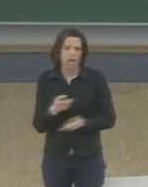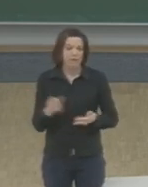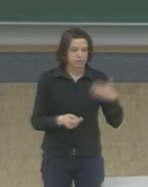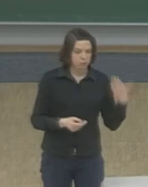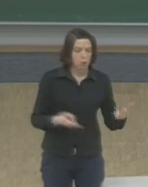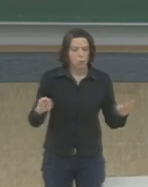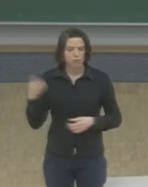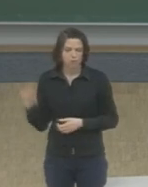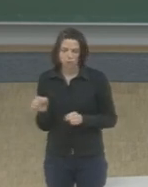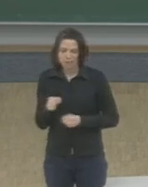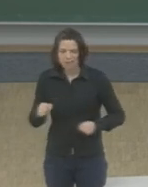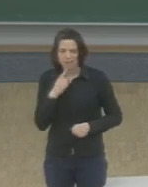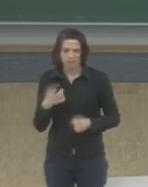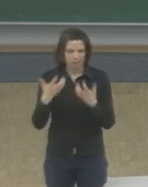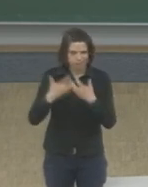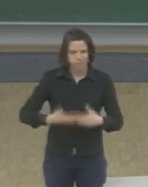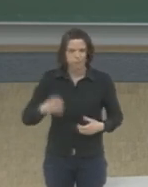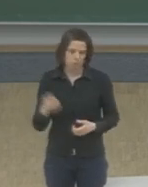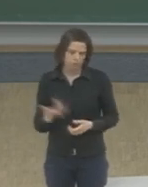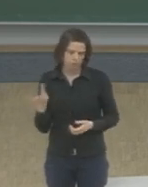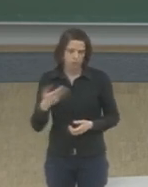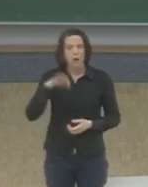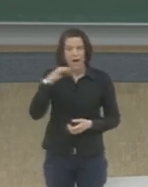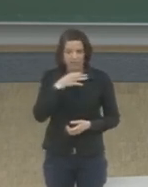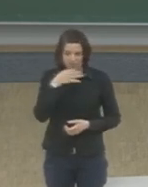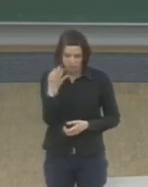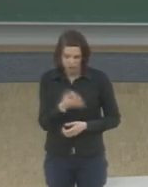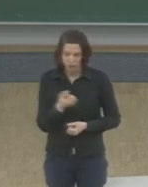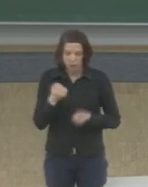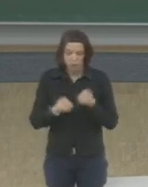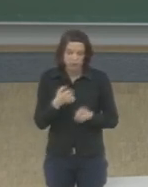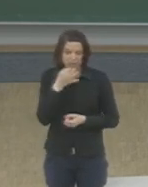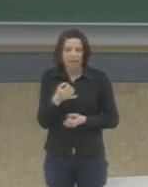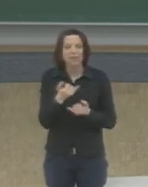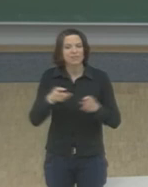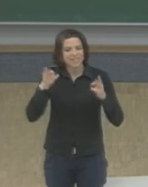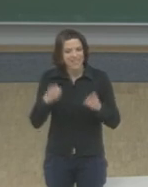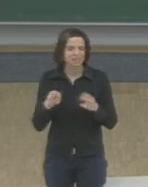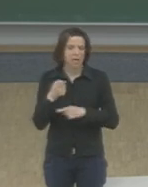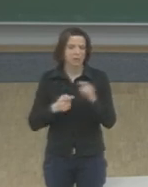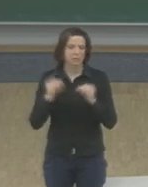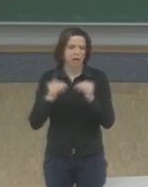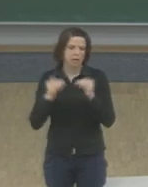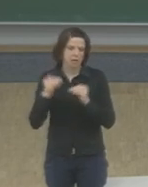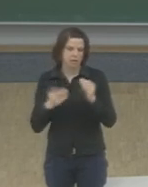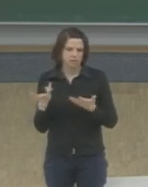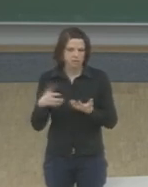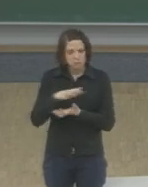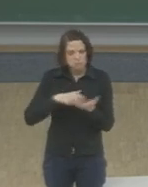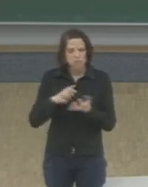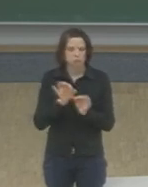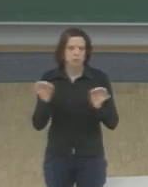Entweder-Oder, nur die im Einzelnen dann immer sehr diffizile Frage nach dem richtigen Mischungsverhältnis.